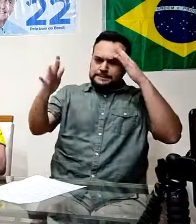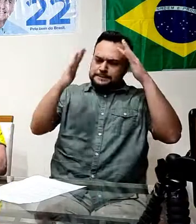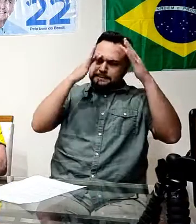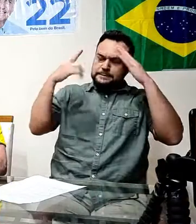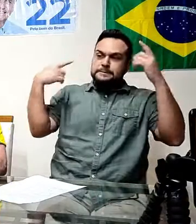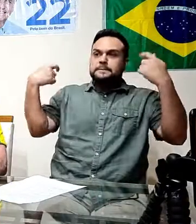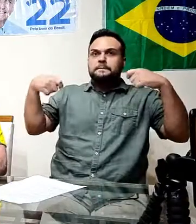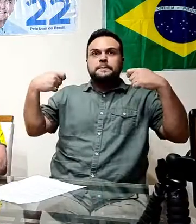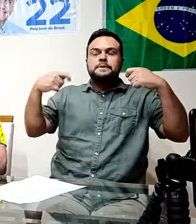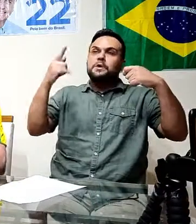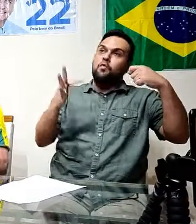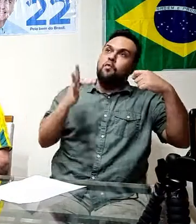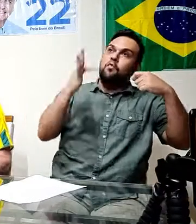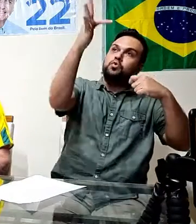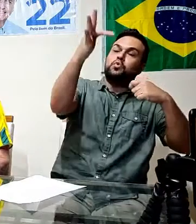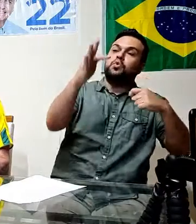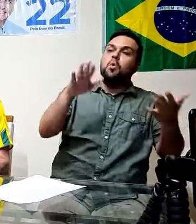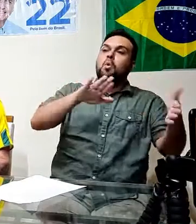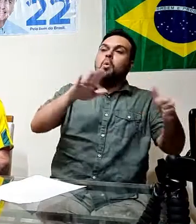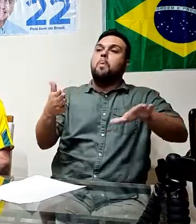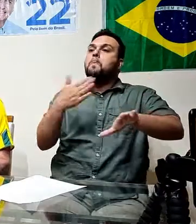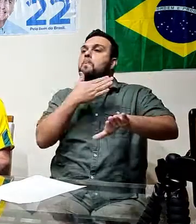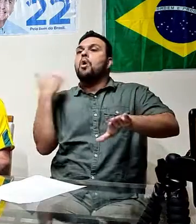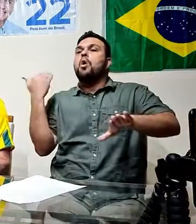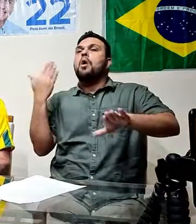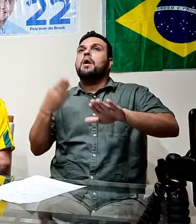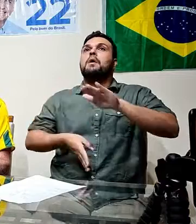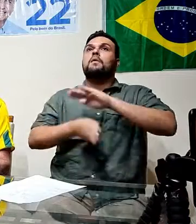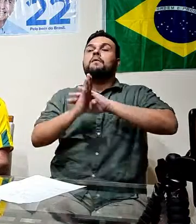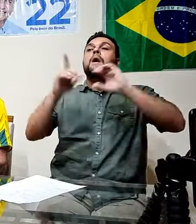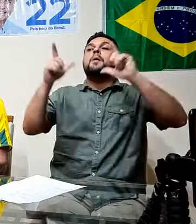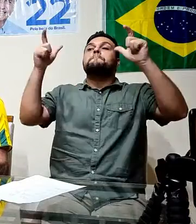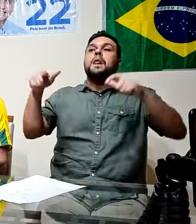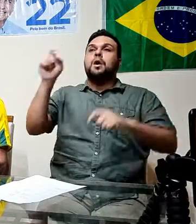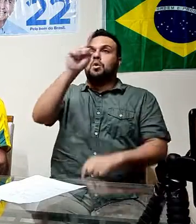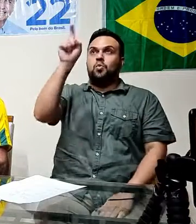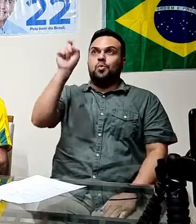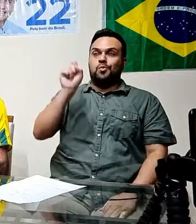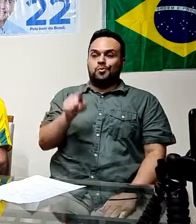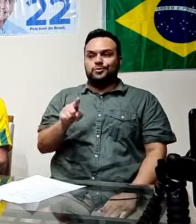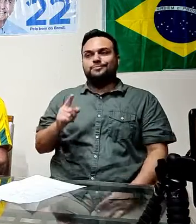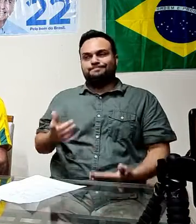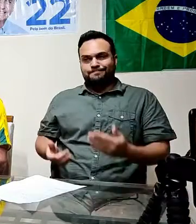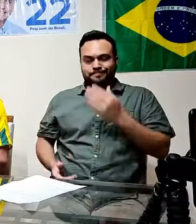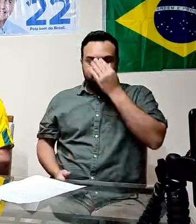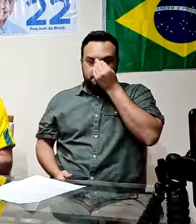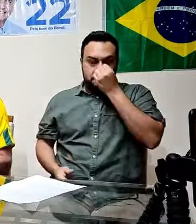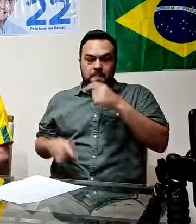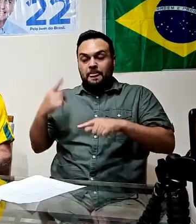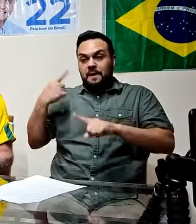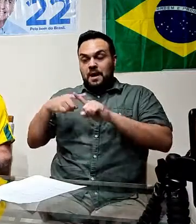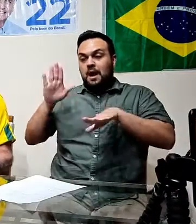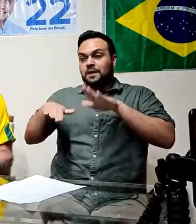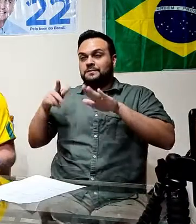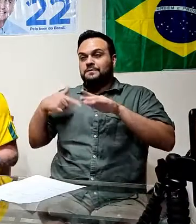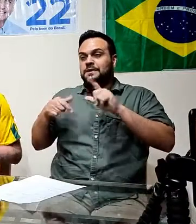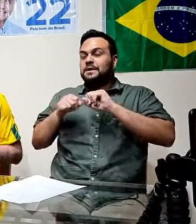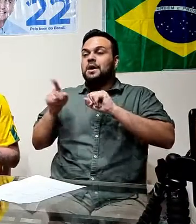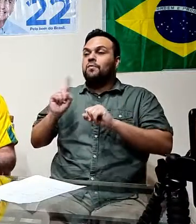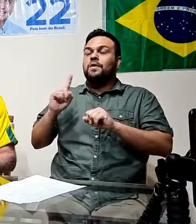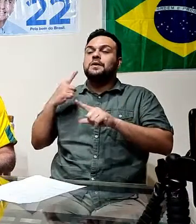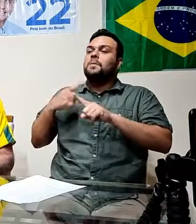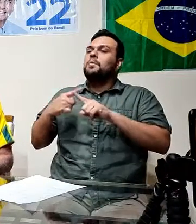Terra. Né. São pessoas que muitas vezes não fazem o que um ditador de plantão quer que faça, porque